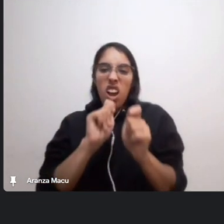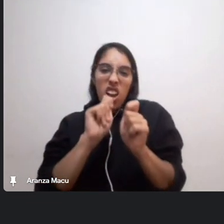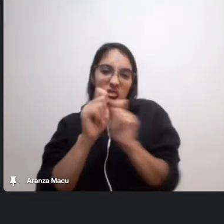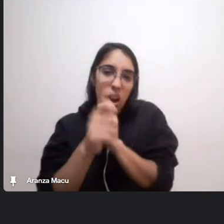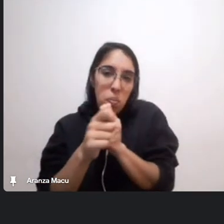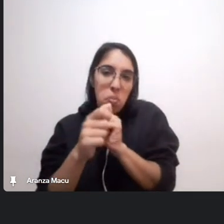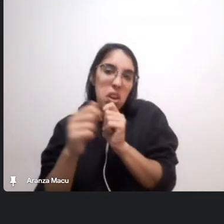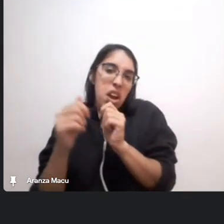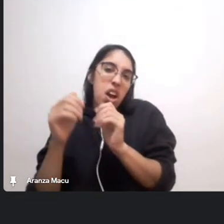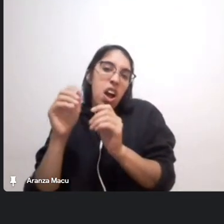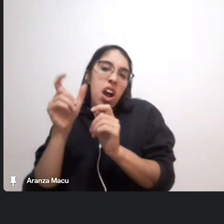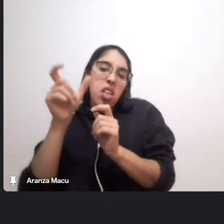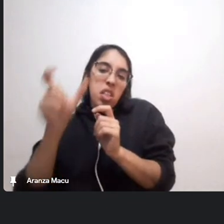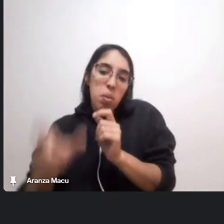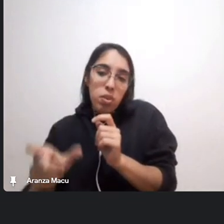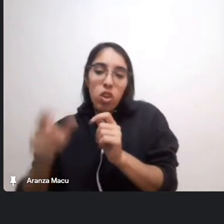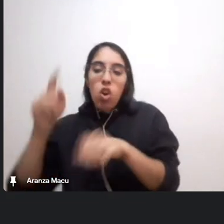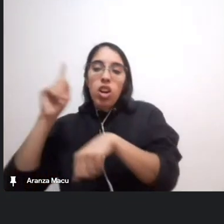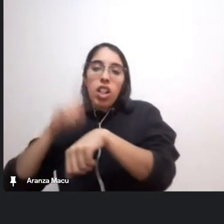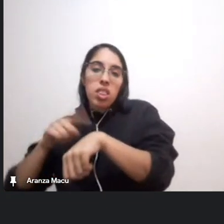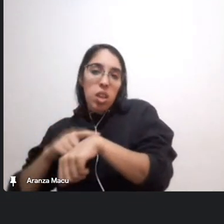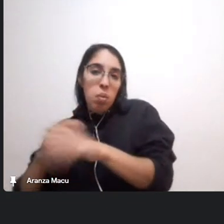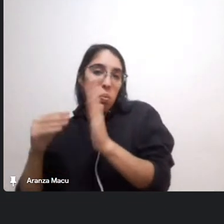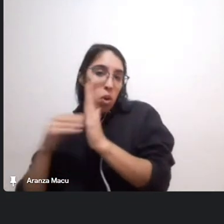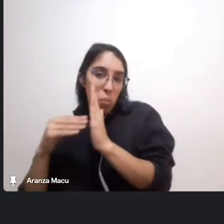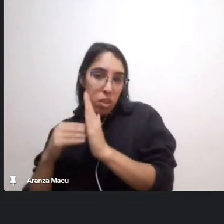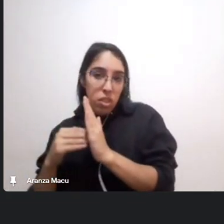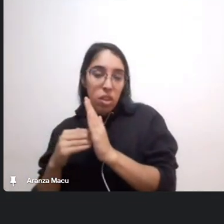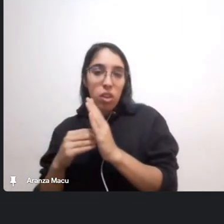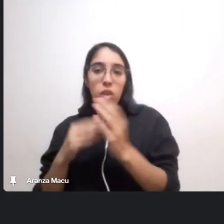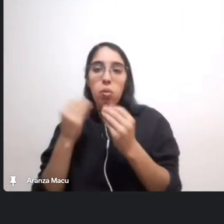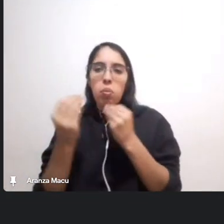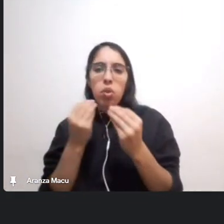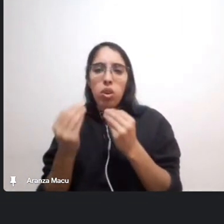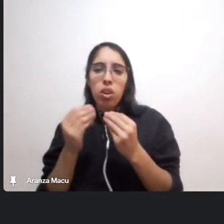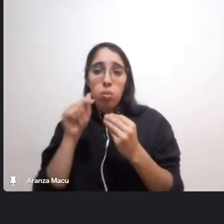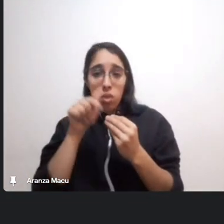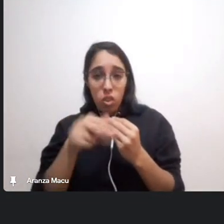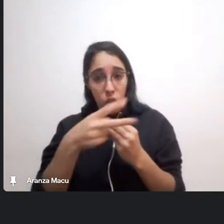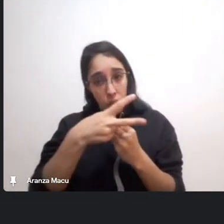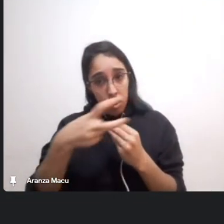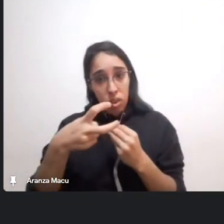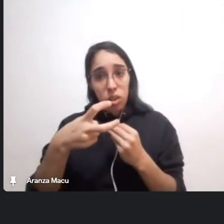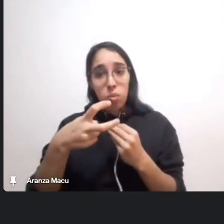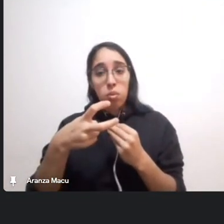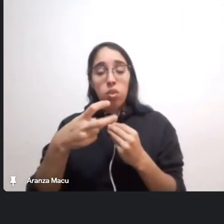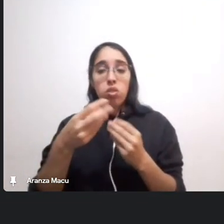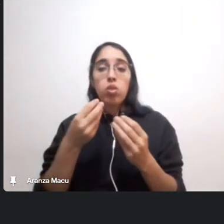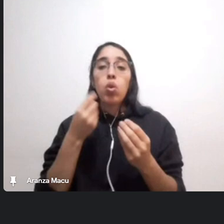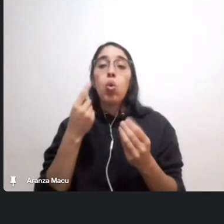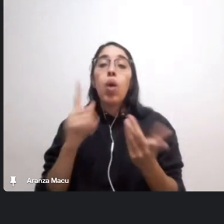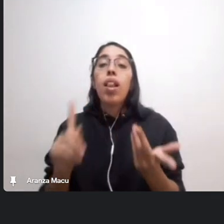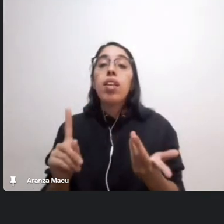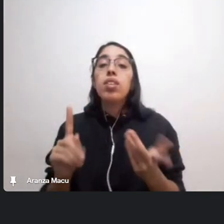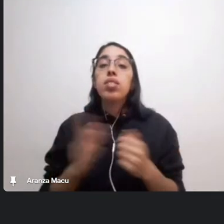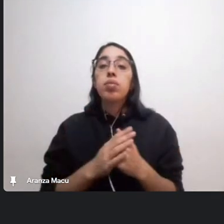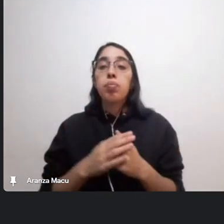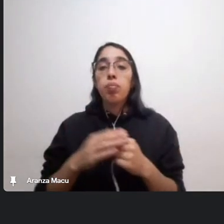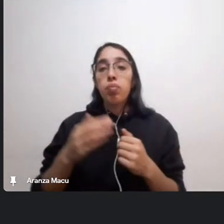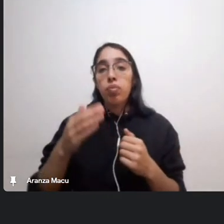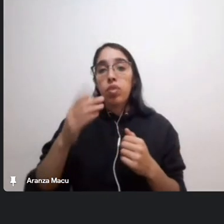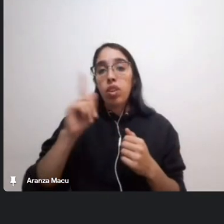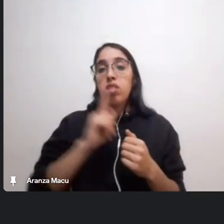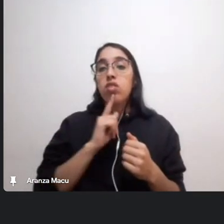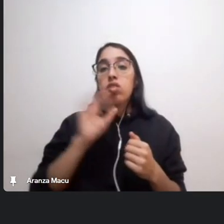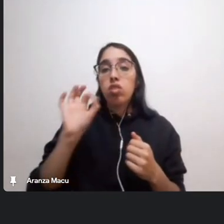¿Por qué? Porque los verbos auxiliares son el verbo ser o estar, o sea, el verbo to be, am,